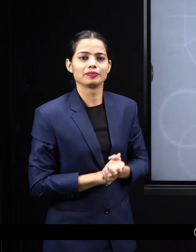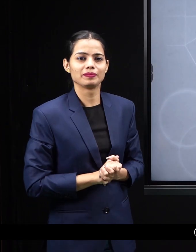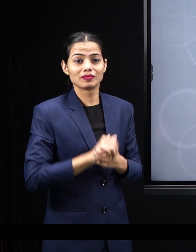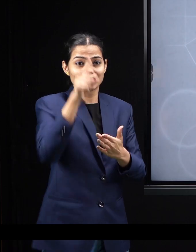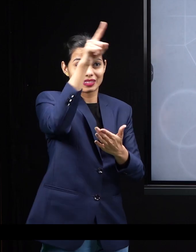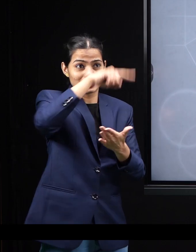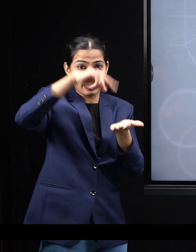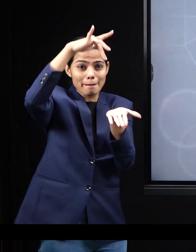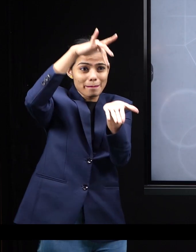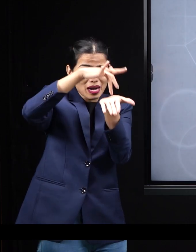மத்திய கோணங்கள்,